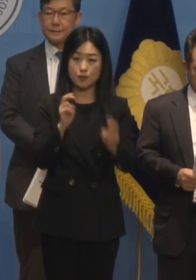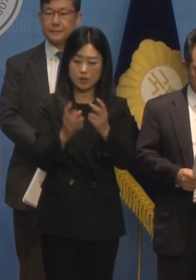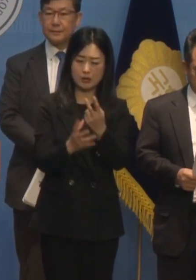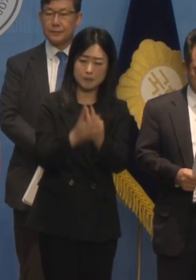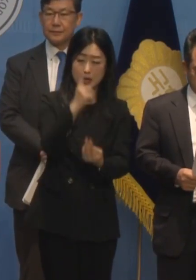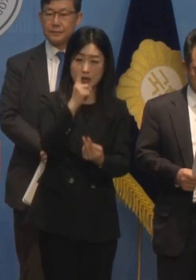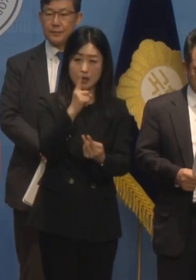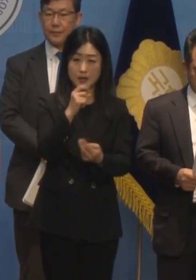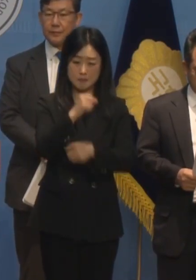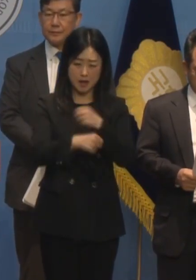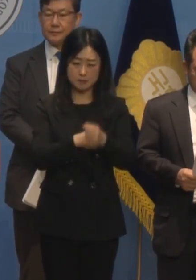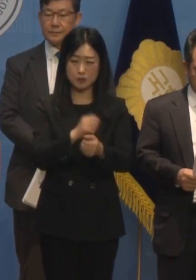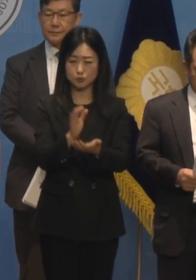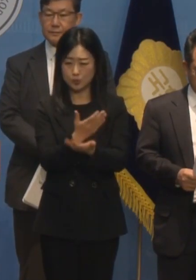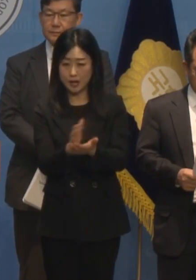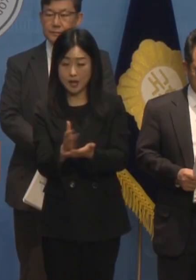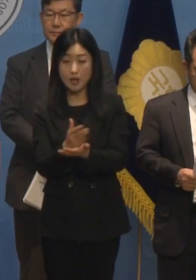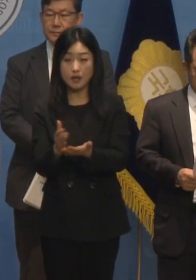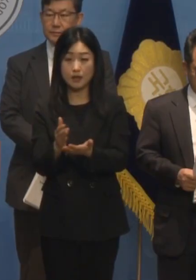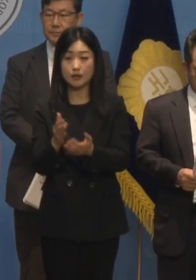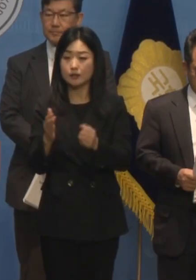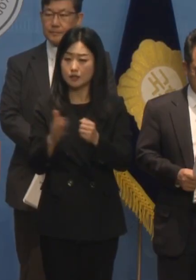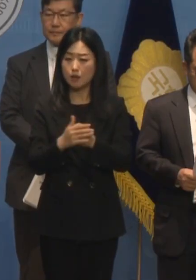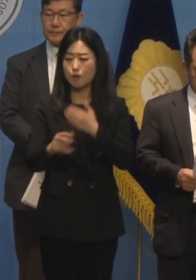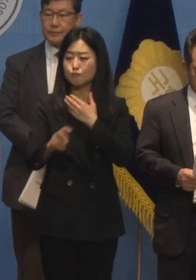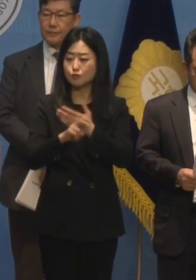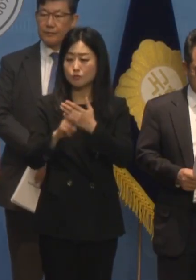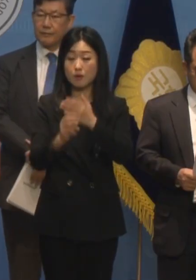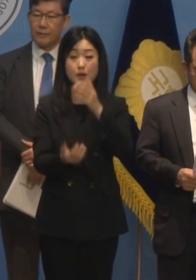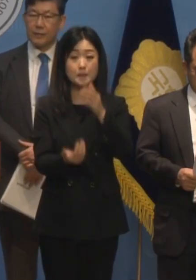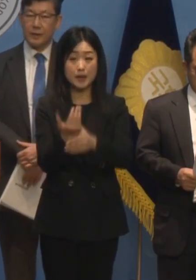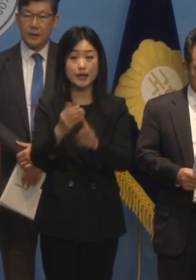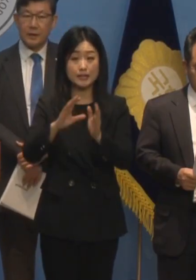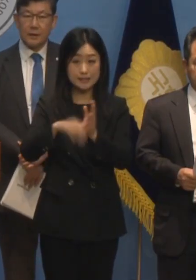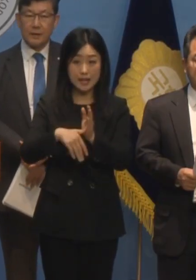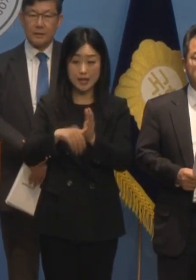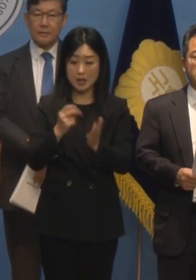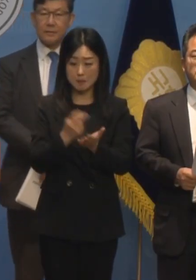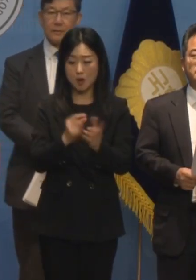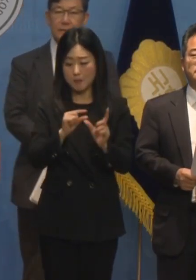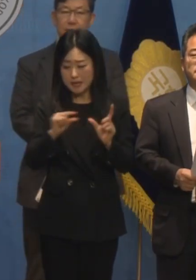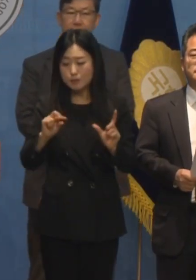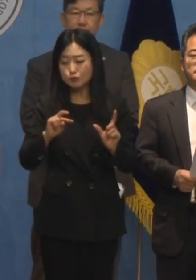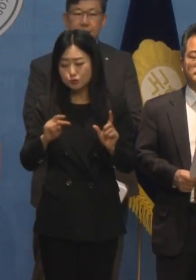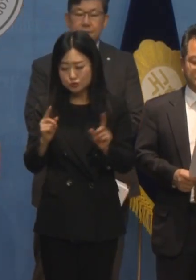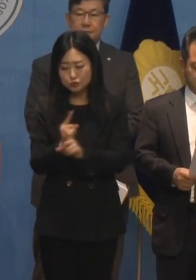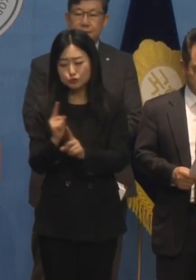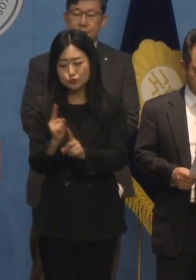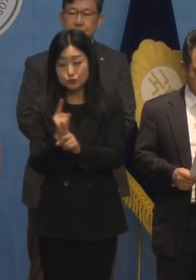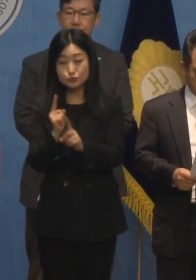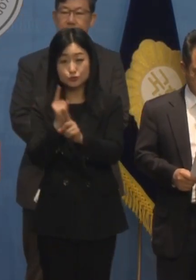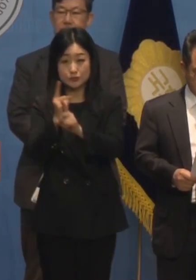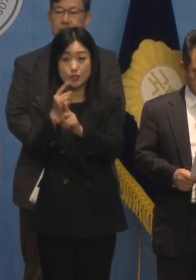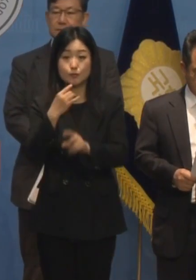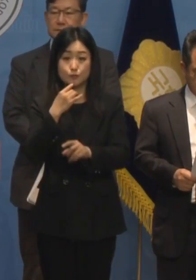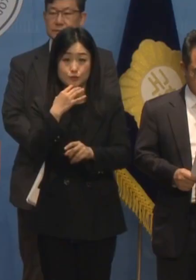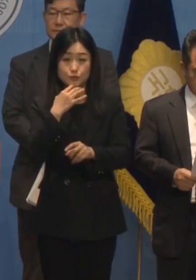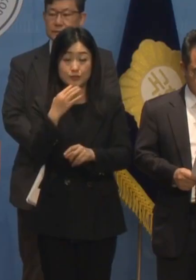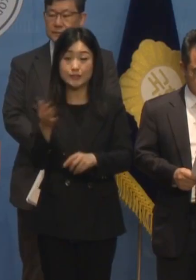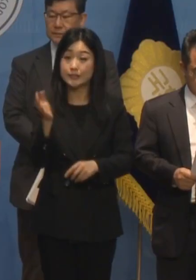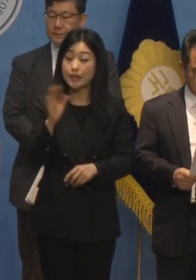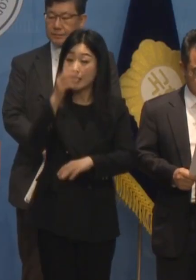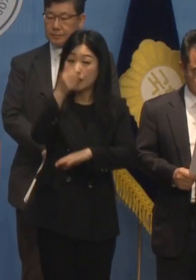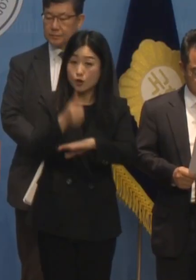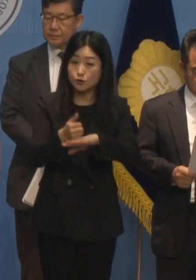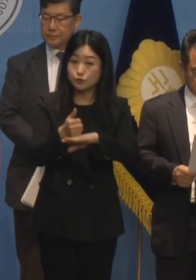등 주식시장에서의 불공정 사례들이 발생할 때마다 관련 조항을 일부 수정하는 식으로 대응해 왔습니다. 그러나